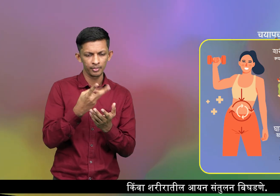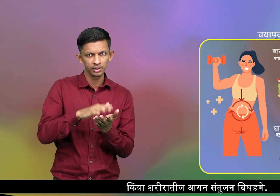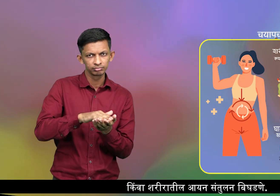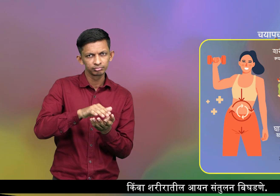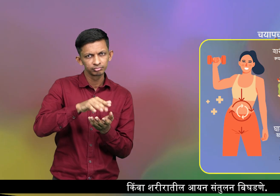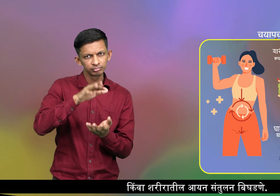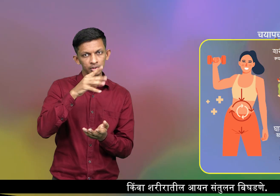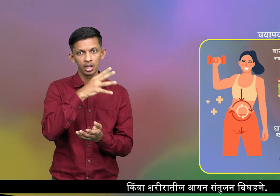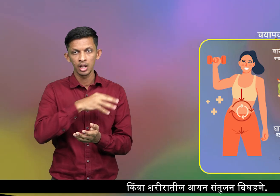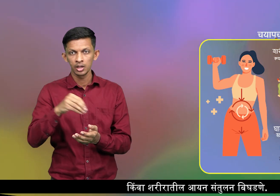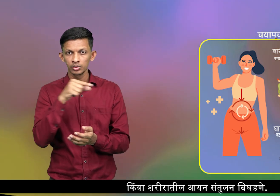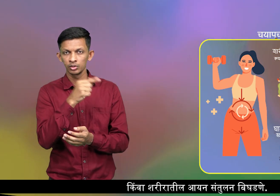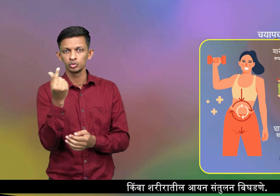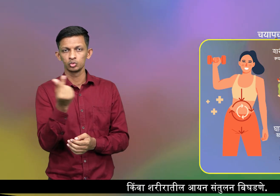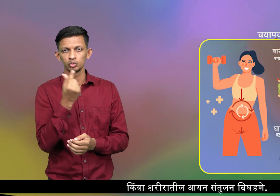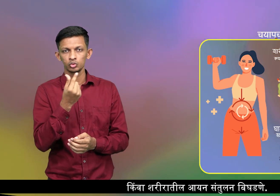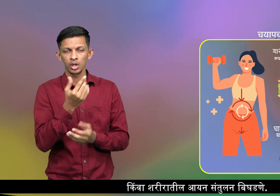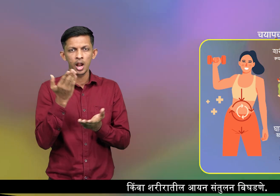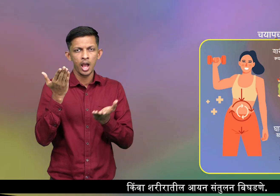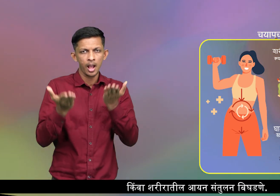किंवा शरीरातील आयन संतुलन बिघडणे.